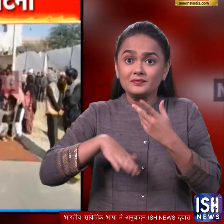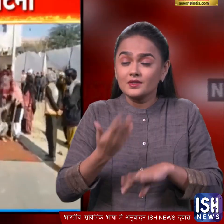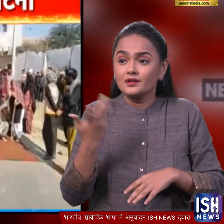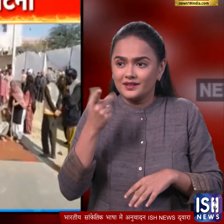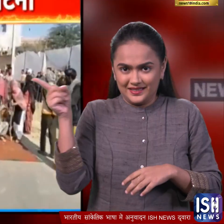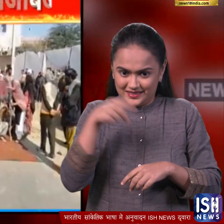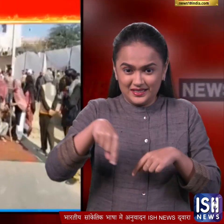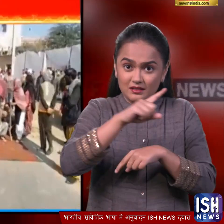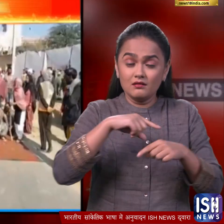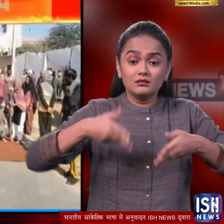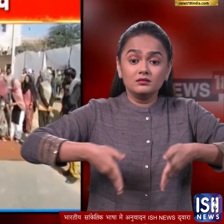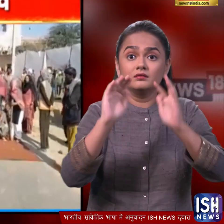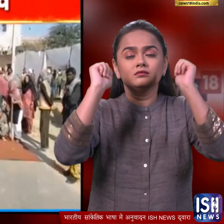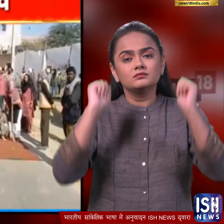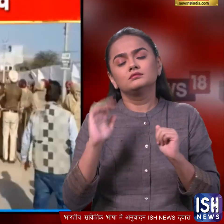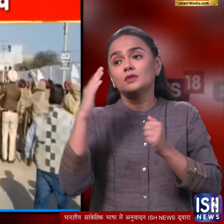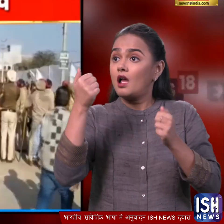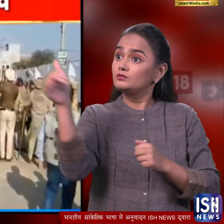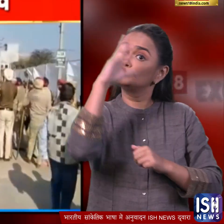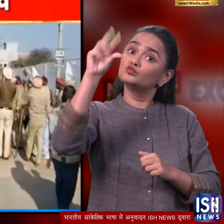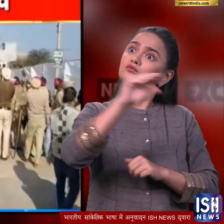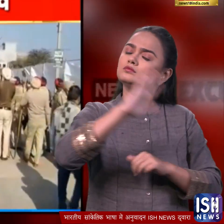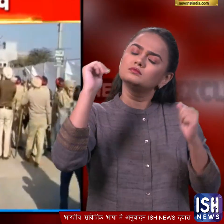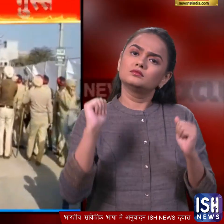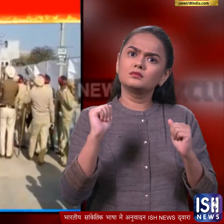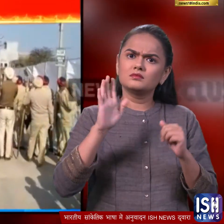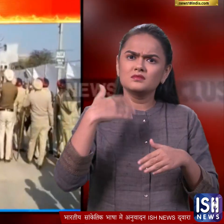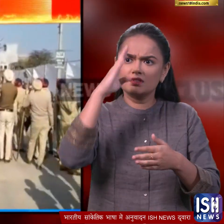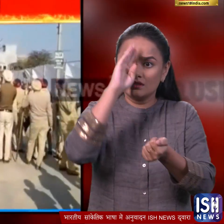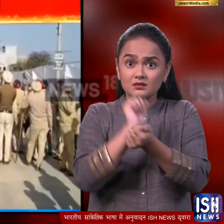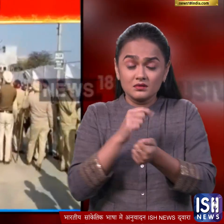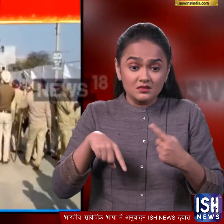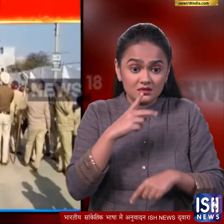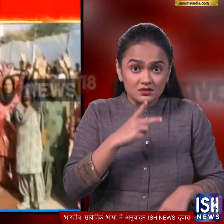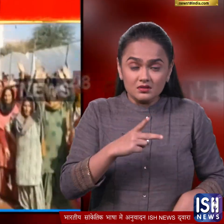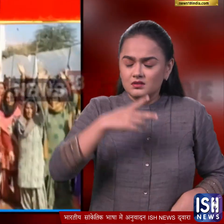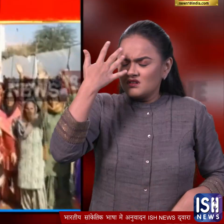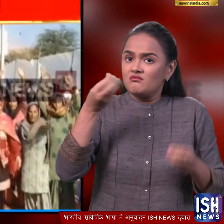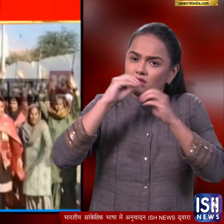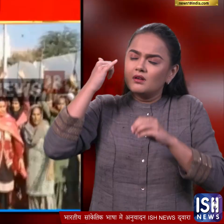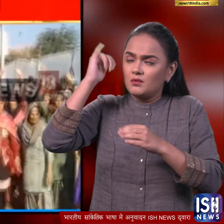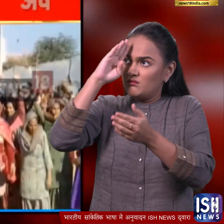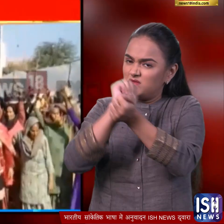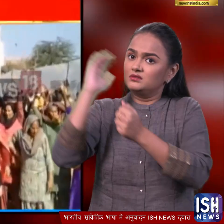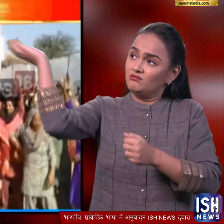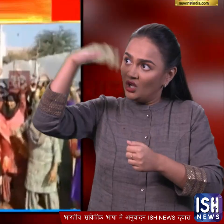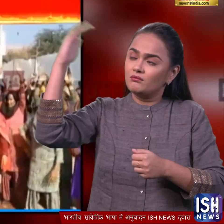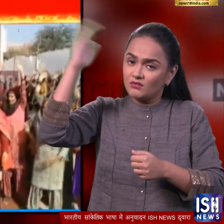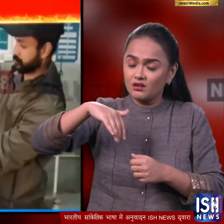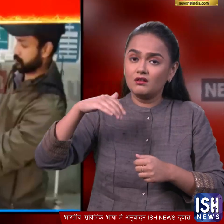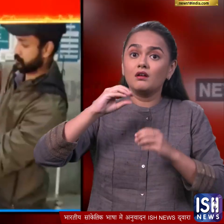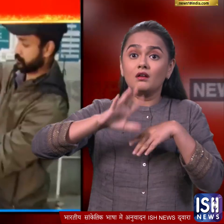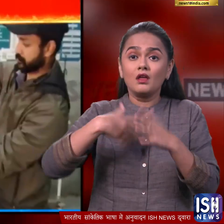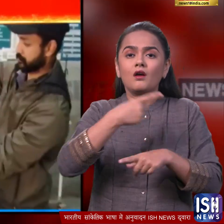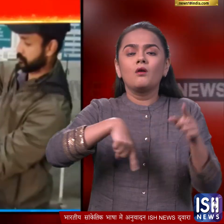इसके साथ ही वो लोग सड़क पर बैठ गए और उसे जैम कर दिया, जिसे देखते हुए पुलिस के और जवानों को वहां बुलाया गया। तब जाकर उन लोगों का गुस्सा शांत हो